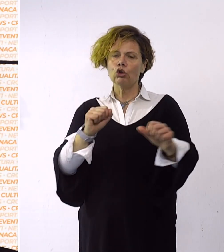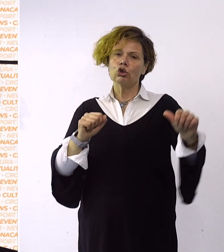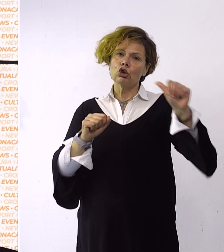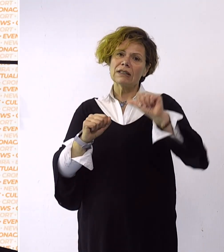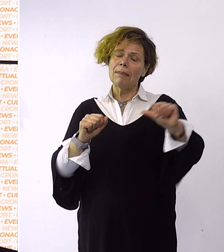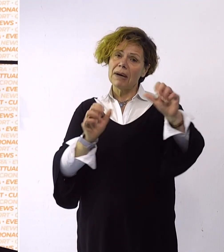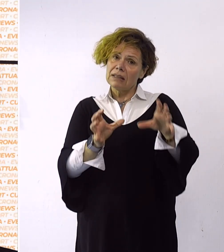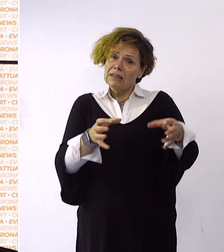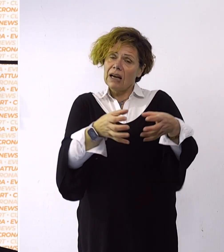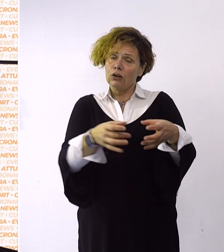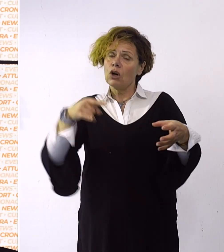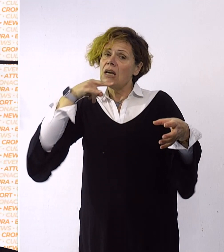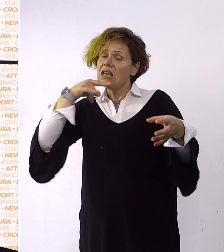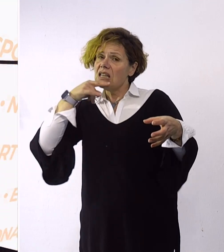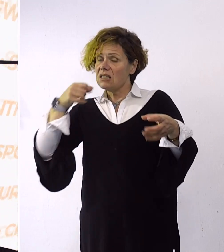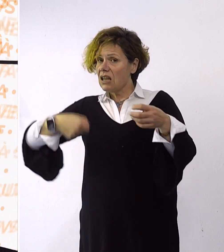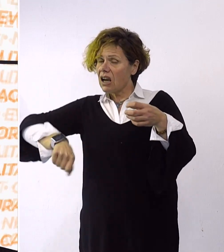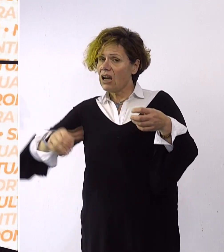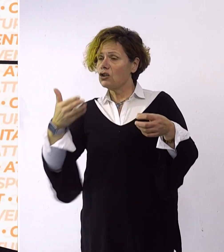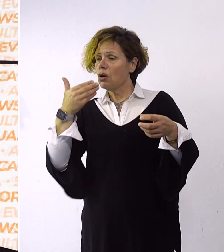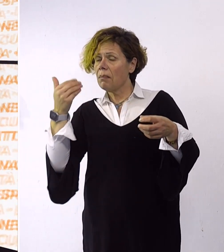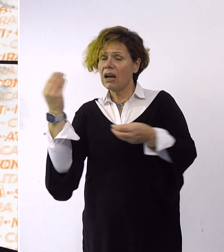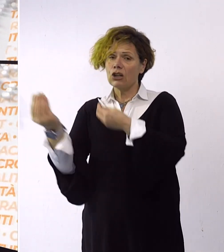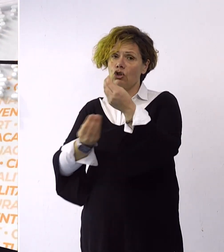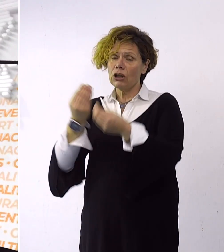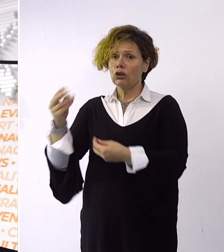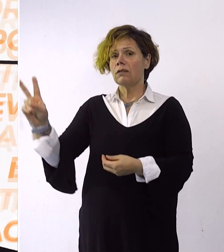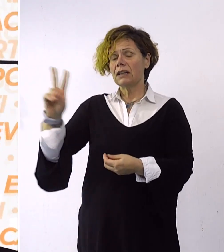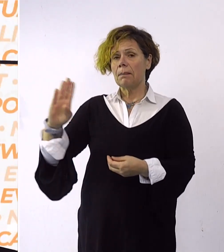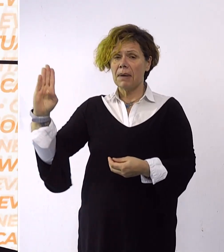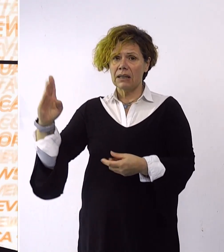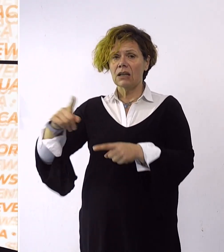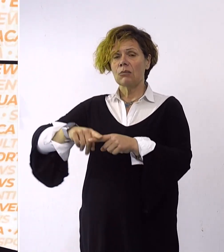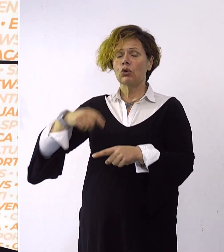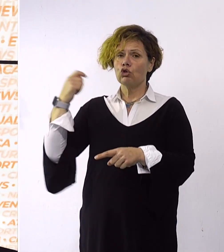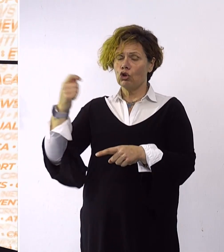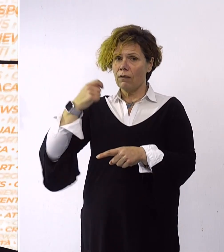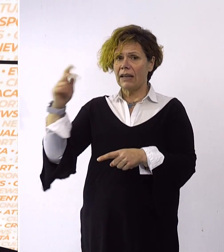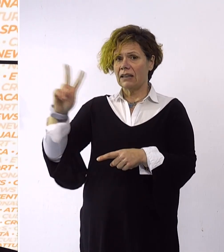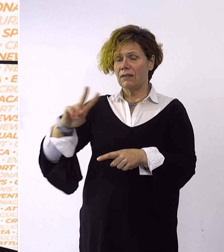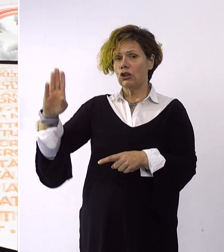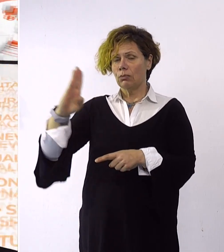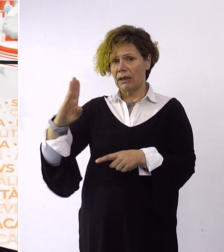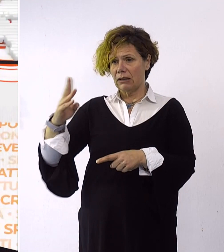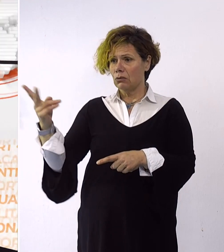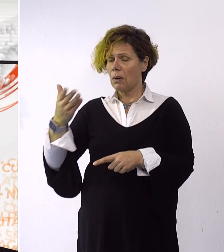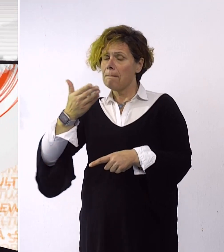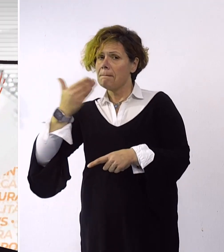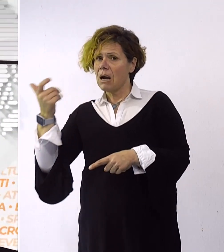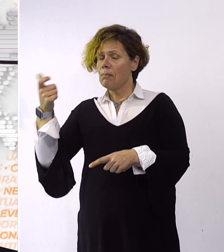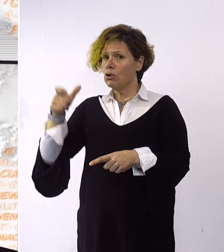l'Ischia Calcio dovrà fare a meno di Valerio Baldassi e Giovanni Vito Ballirano, che